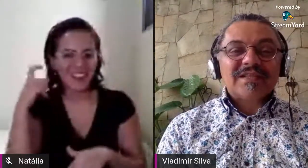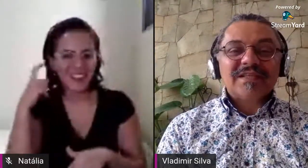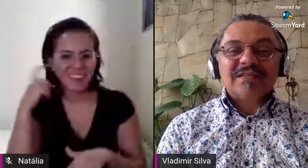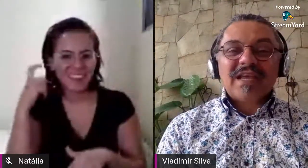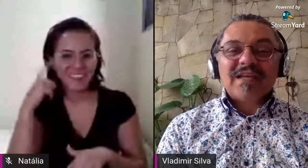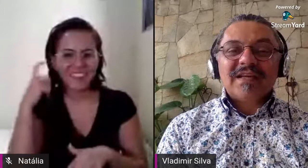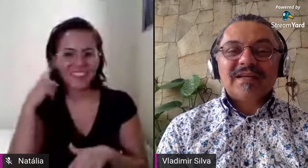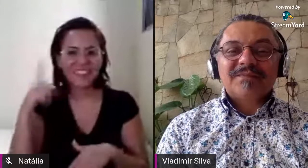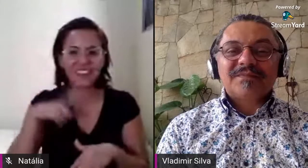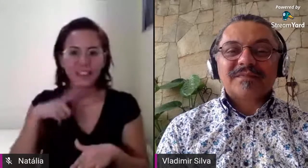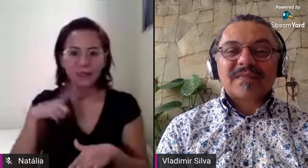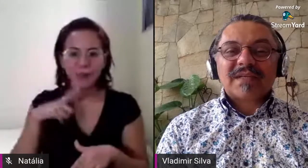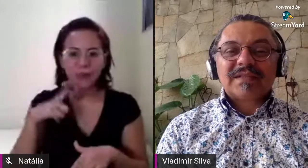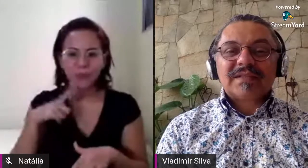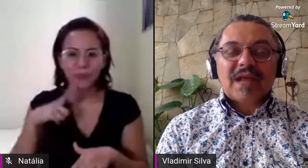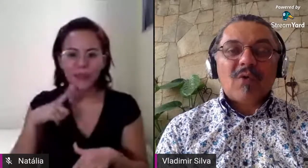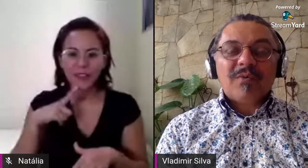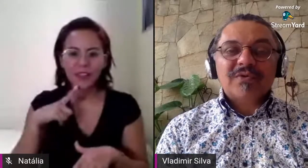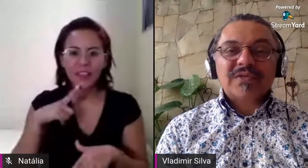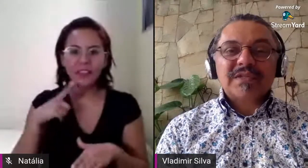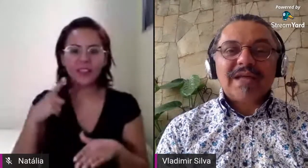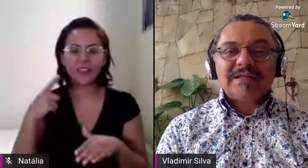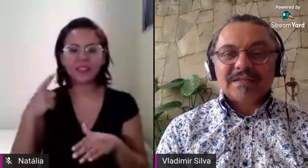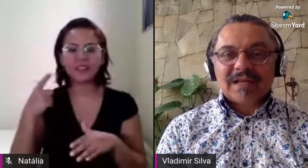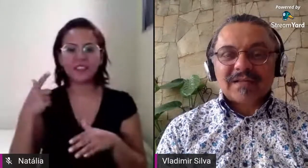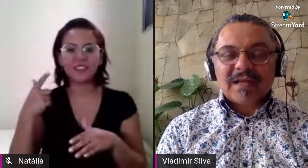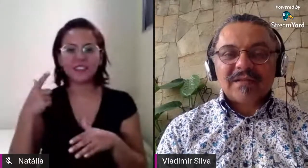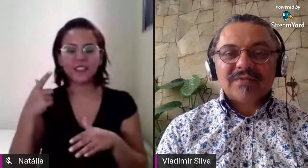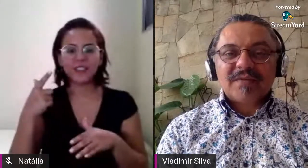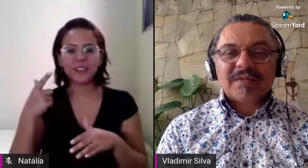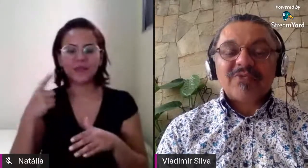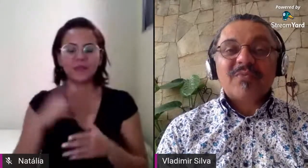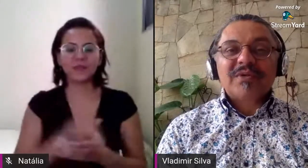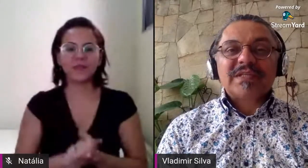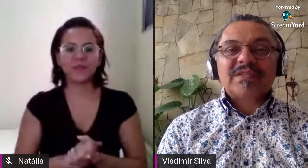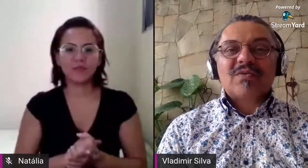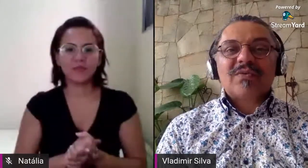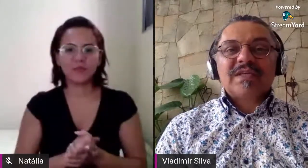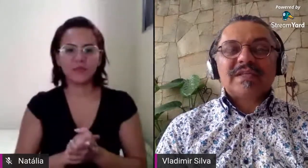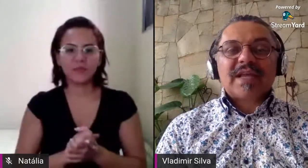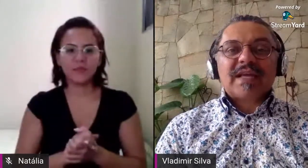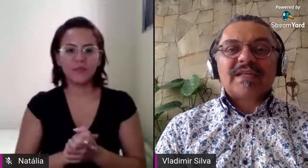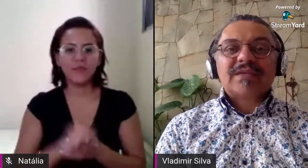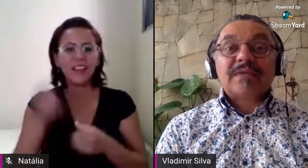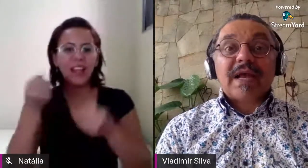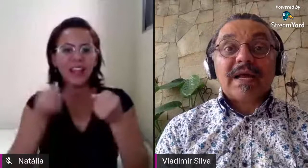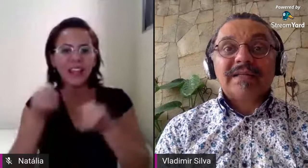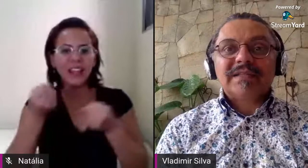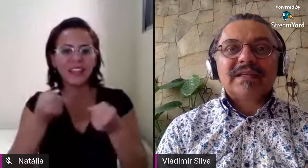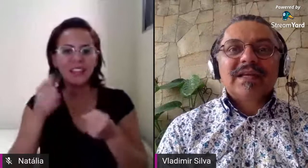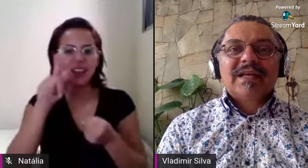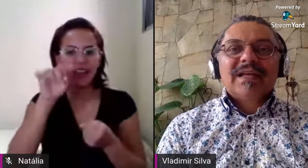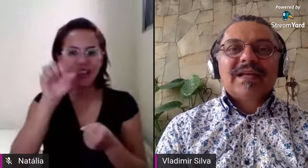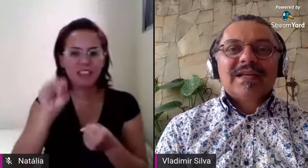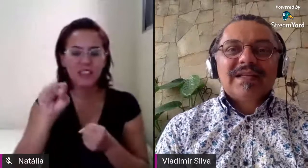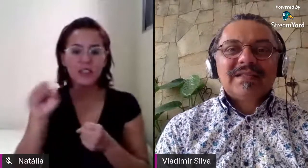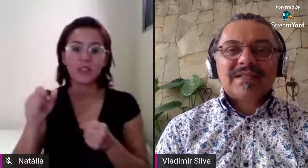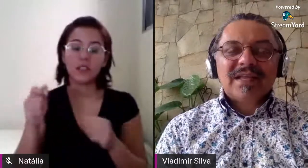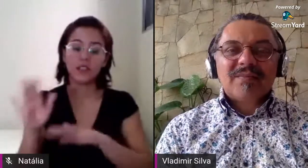muito feliz que a gente tenha a oportunidade de tratar de um tema tão importante como esse, que é a questão da